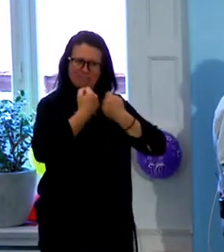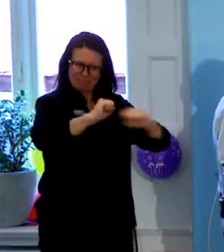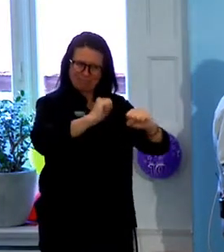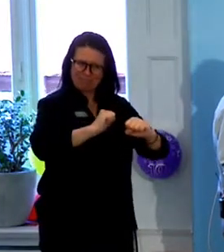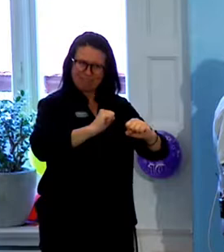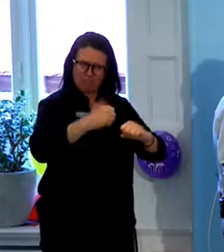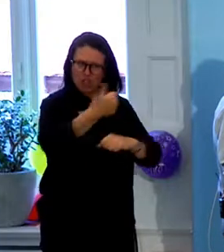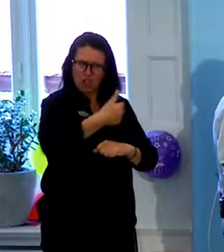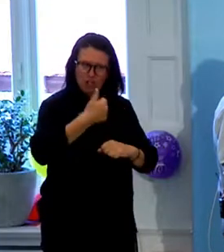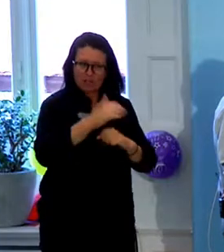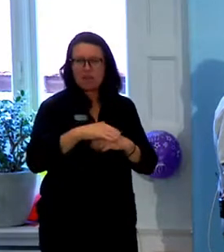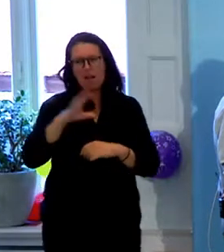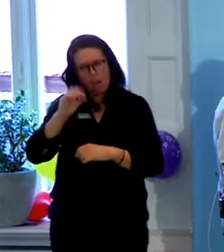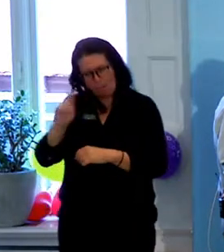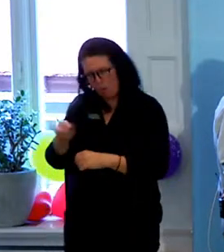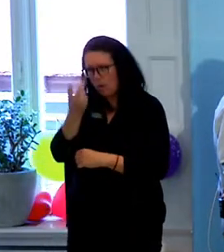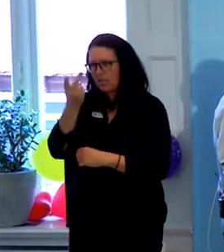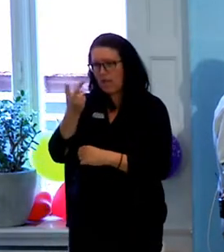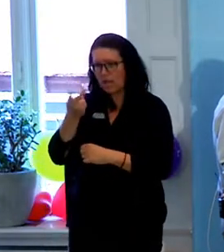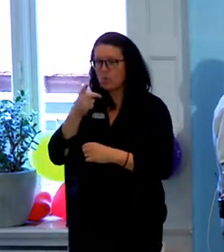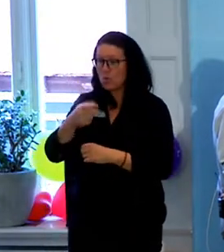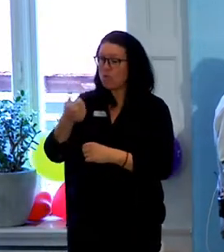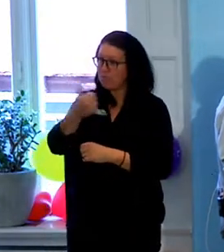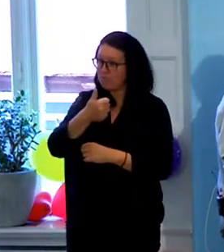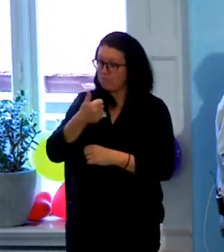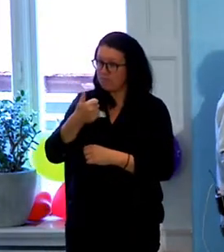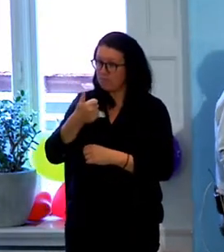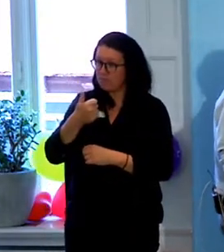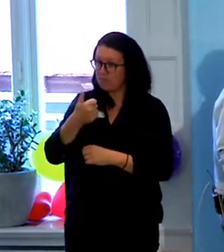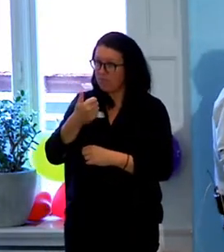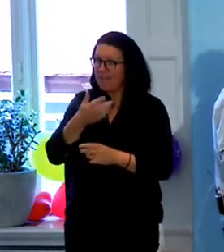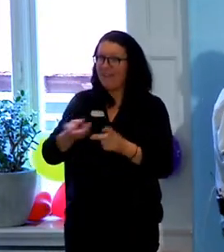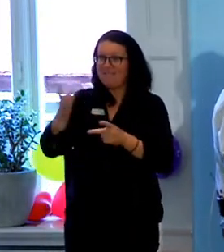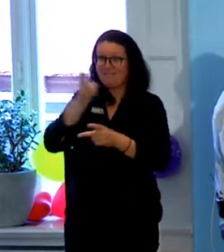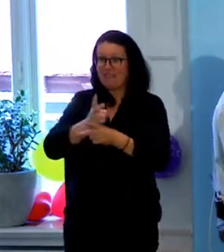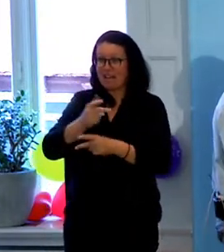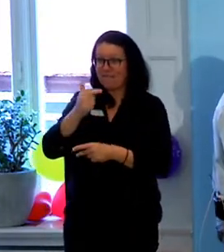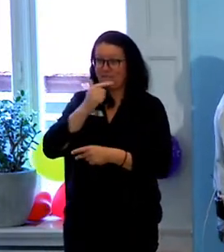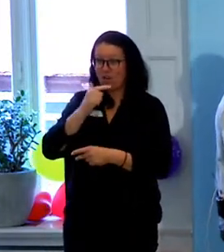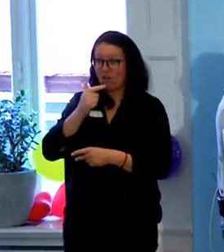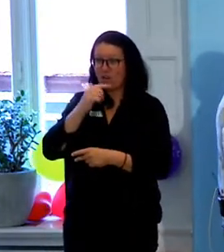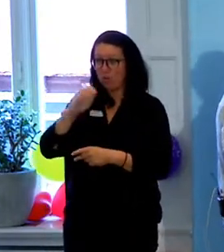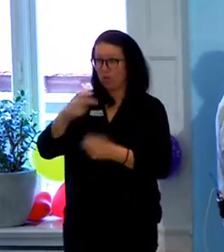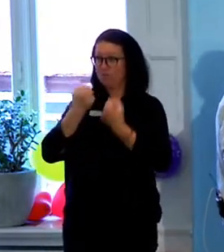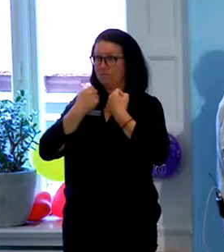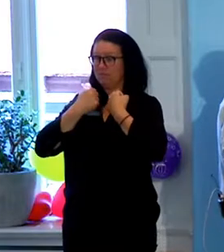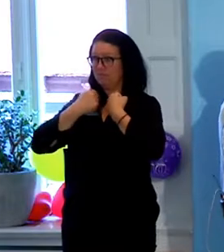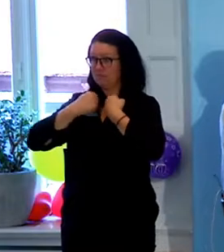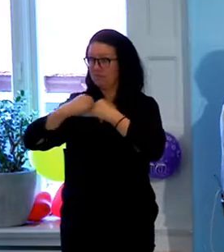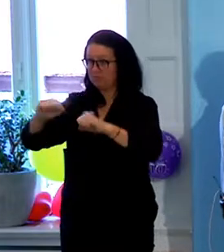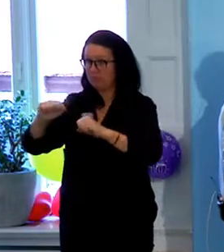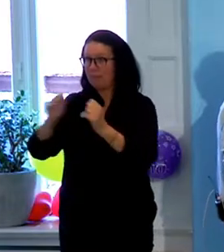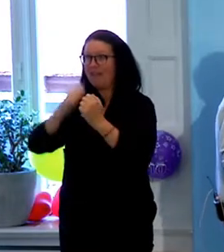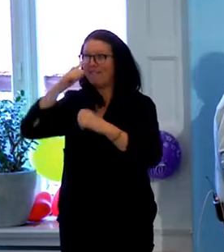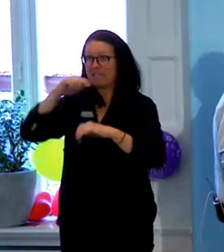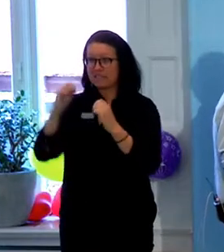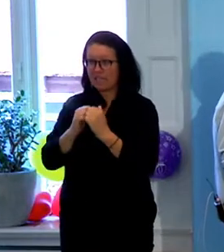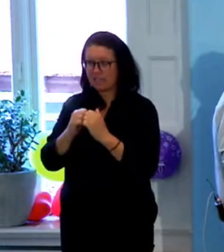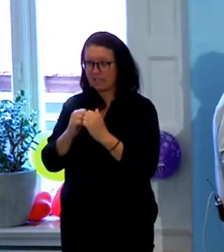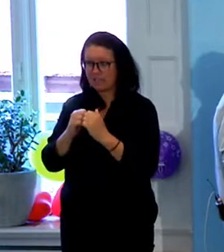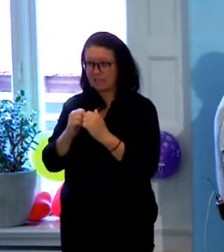som behövs. Ja, både och skulle jag säga. Därför att du borde, det är ännu farligare om du agerar handlingskraftigt men på helt fel